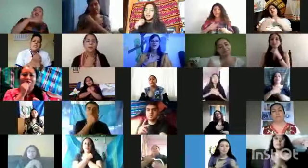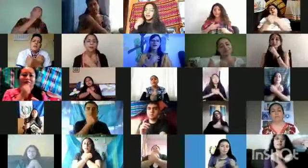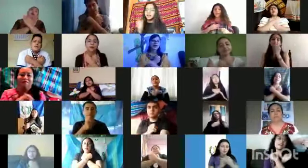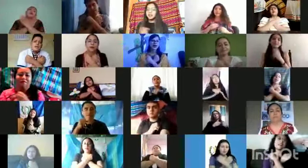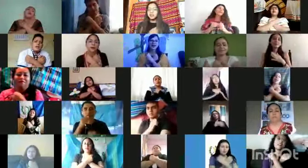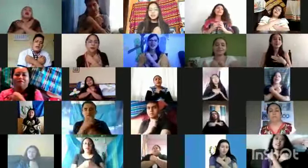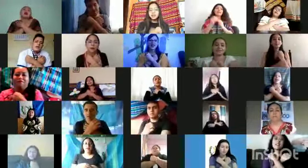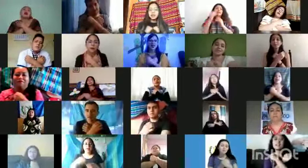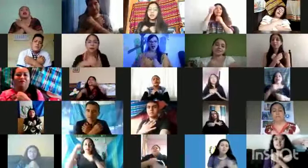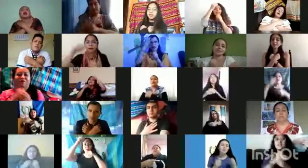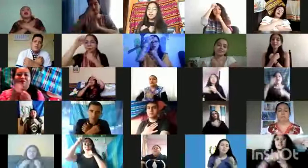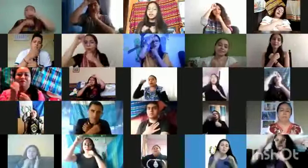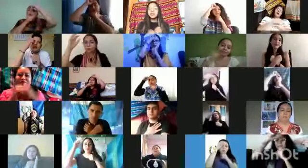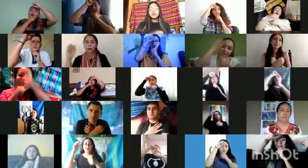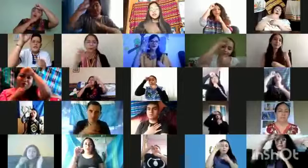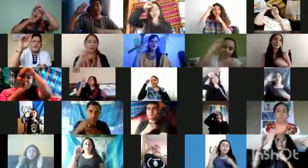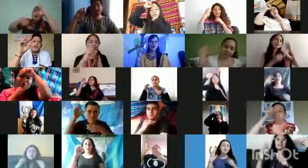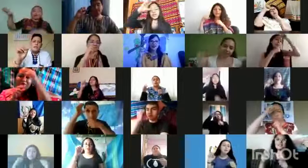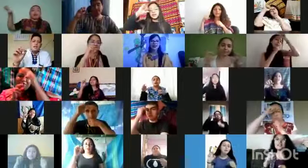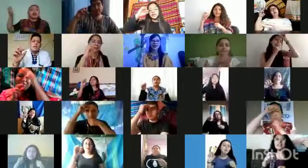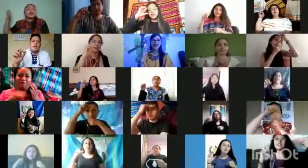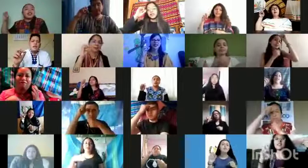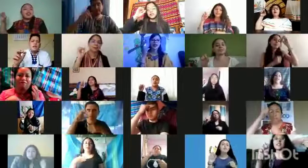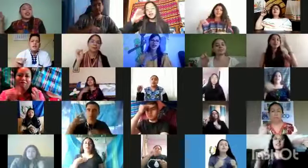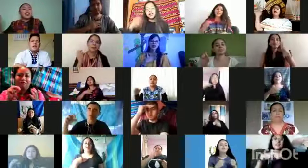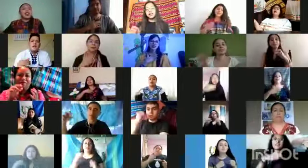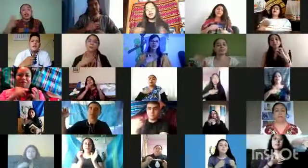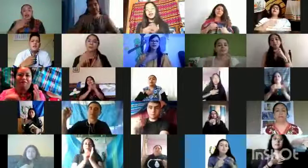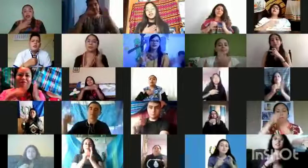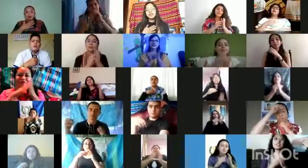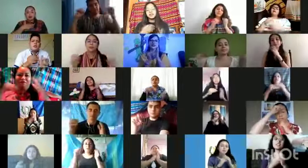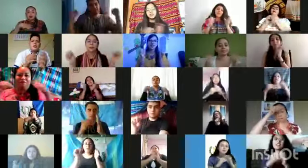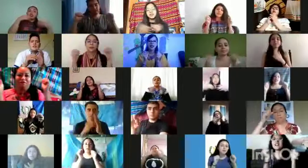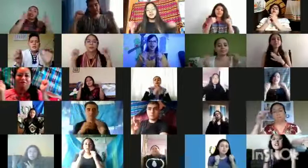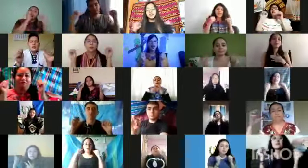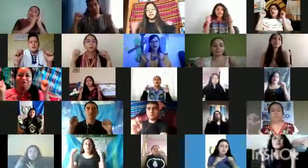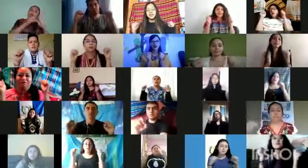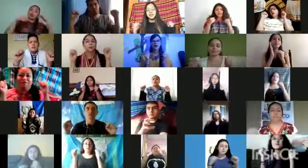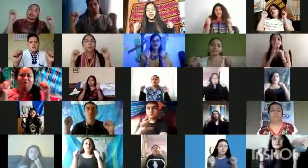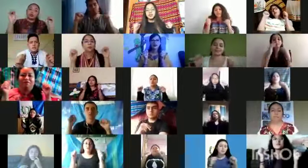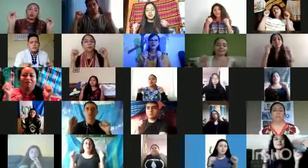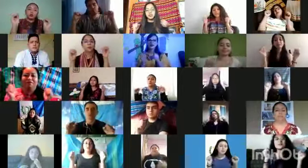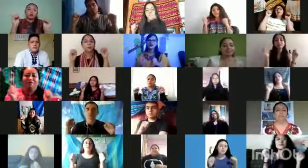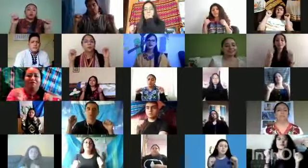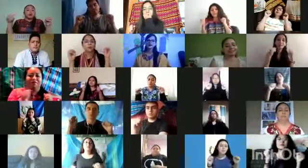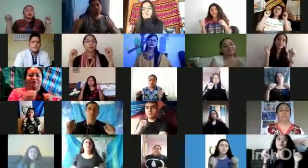amada la luna plateada de mi Xelajú